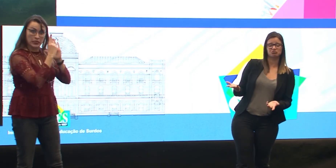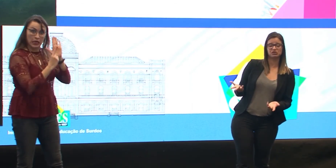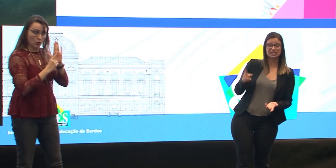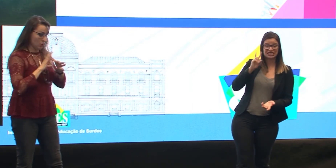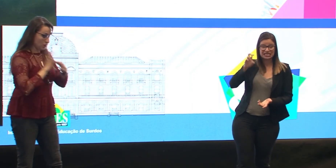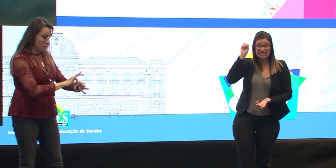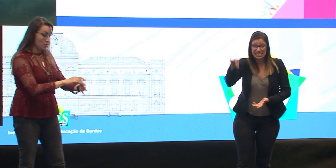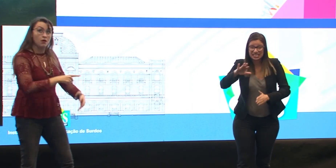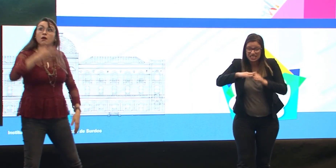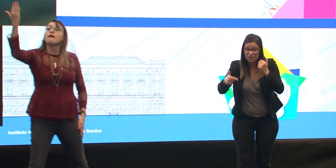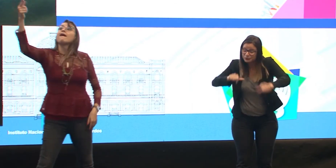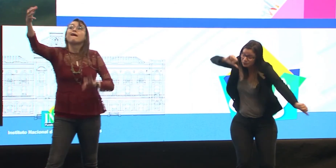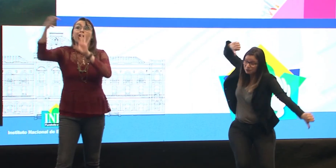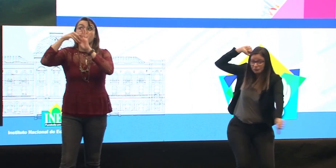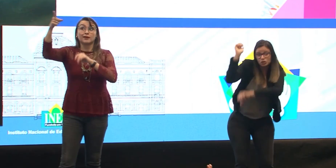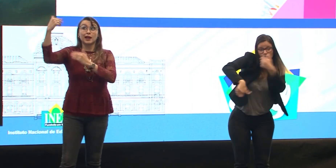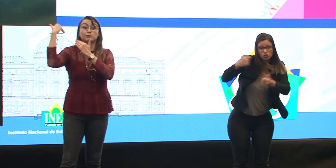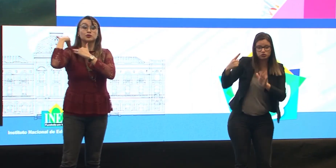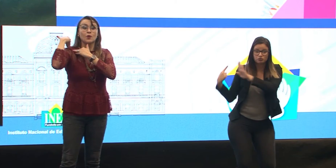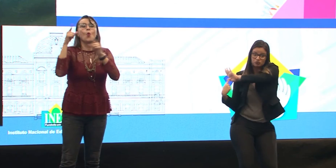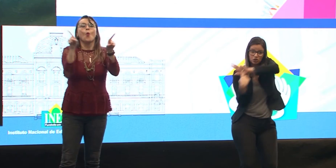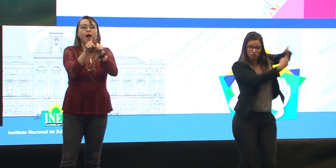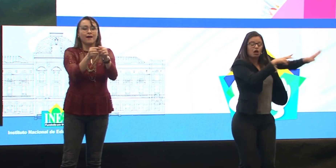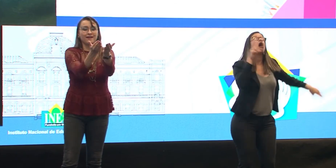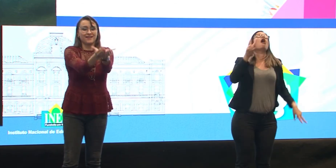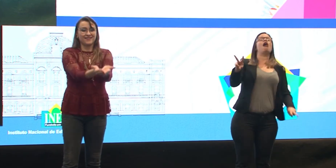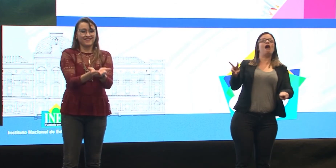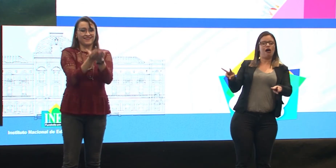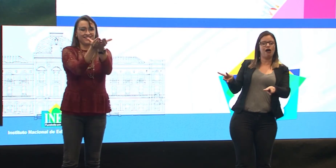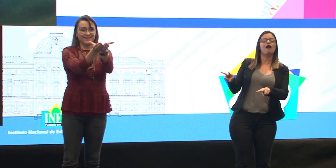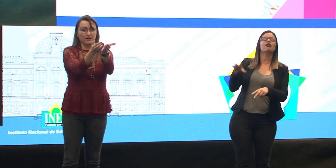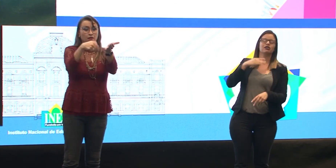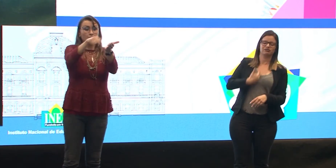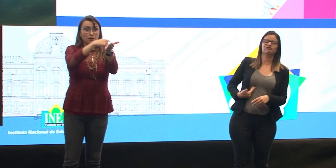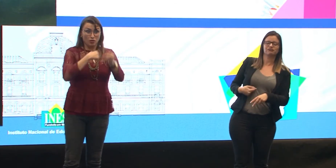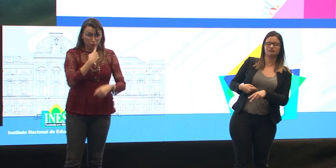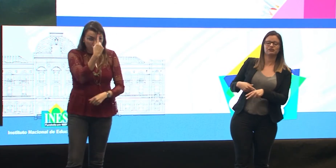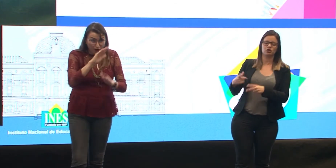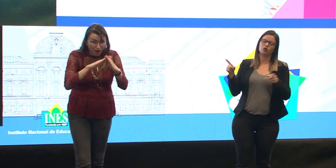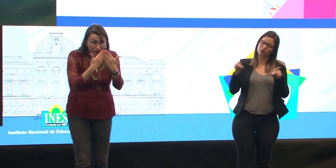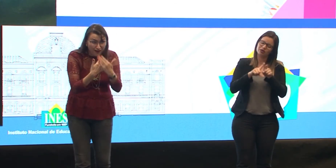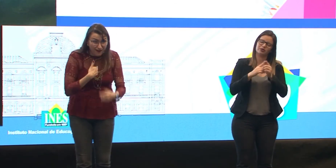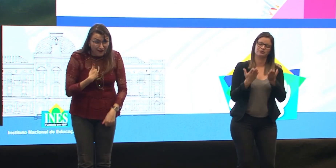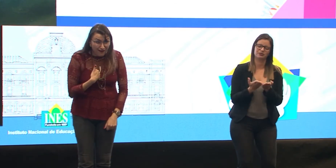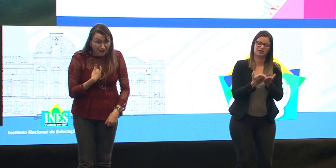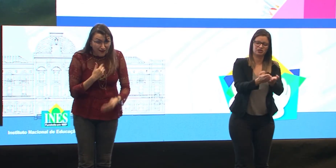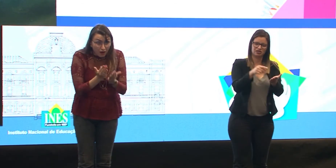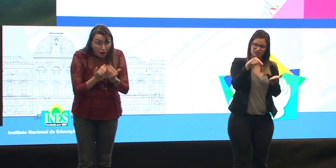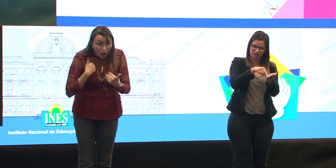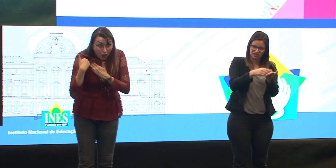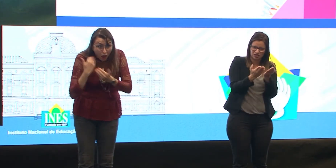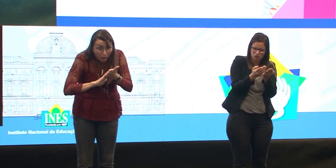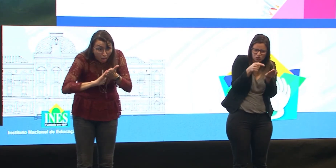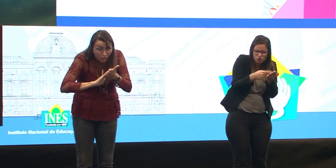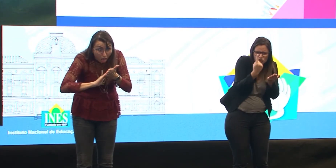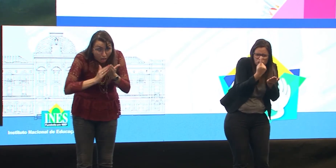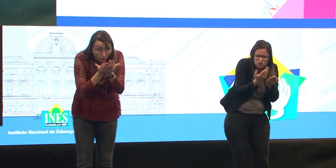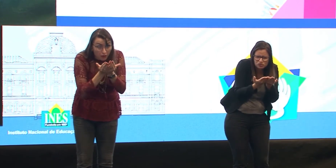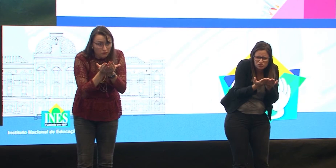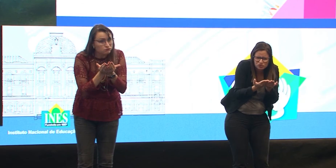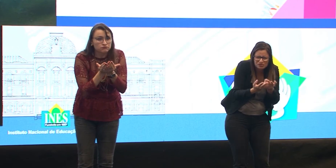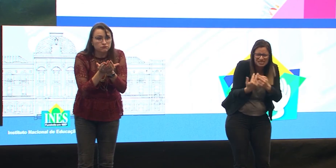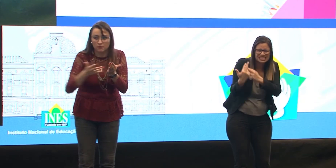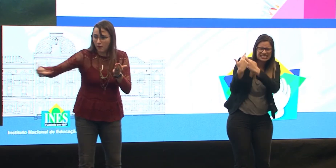feito pelas associações de surdos foi atendido pelo governo local, aonde todos nós estamos no mesmo barco,